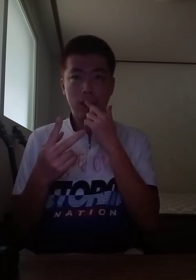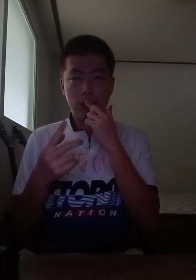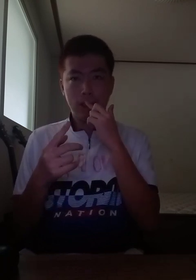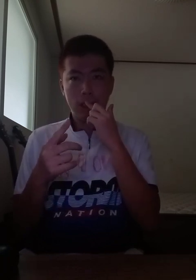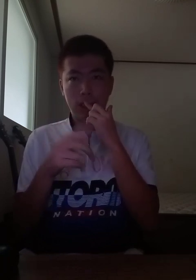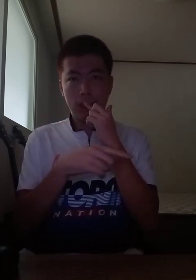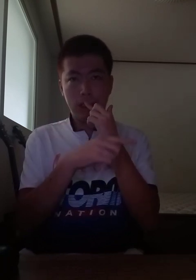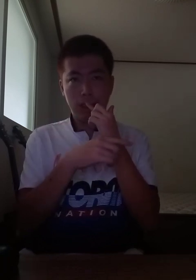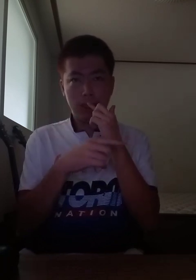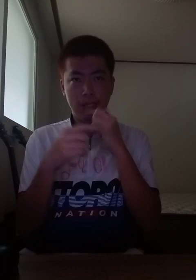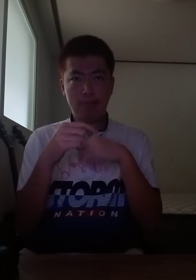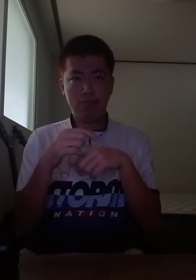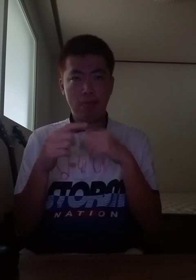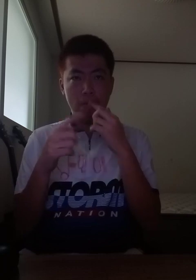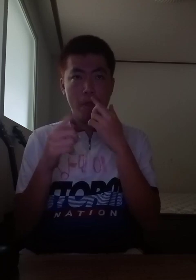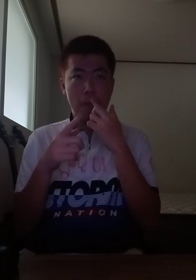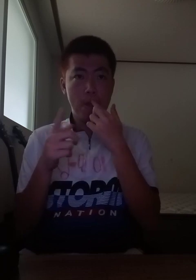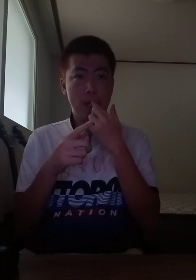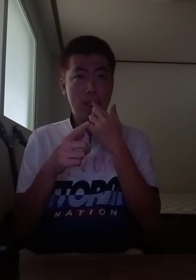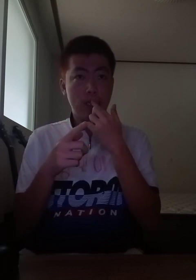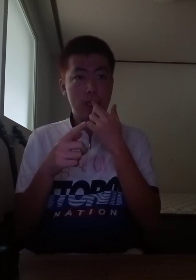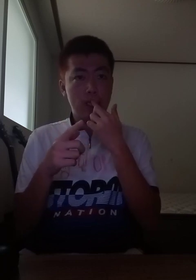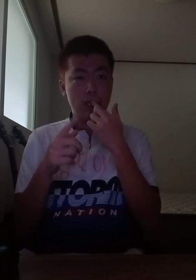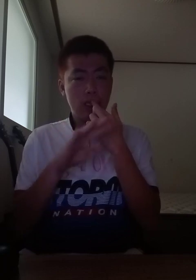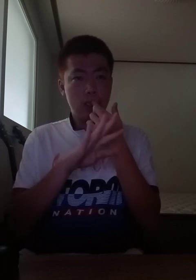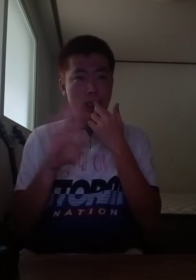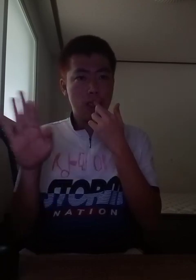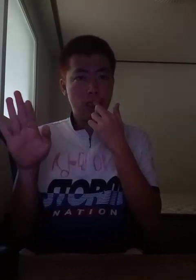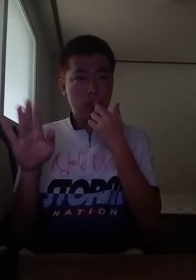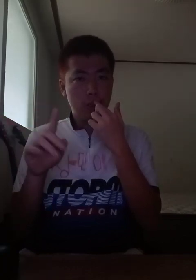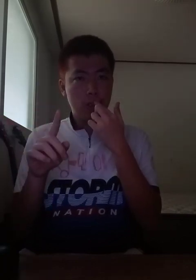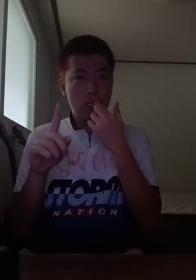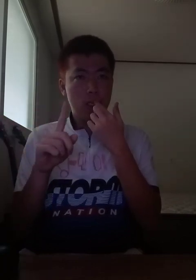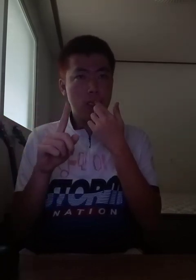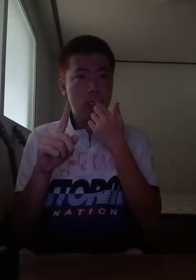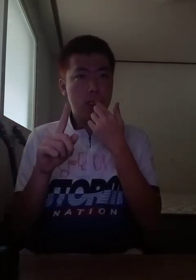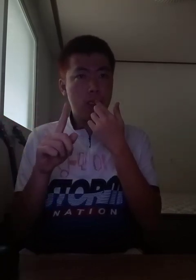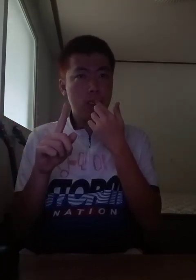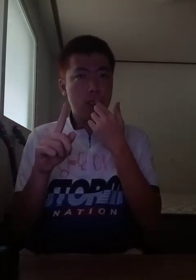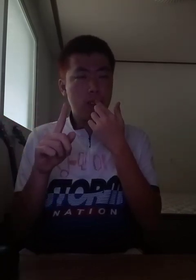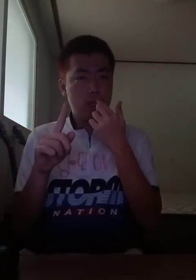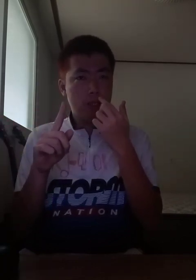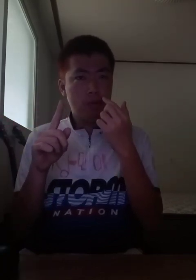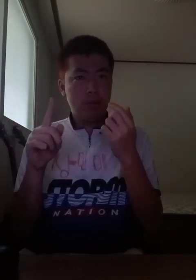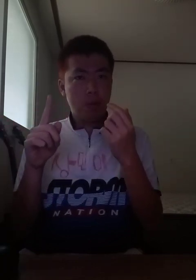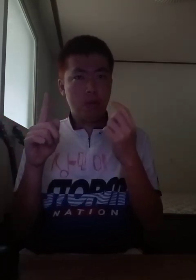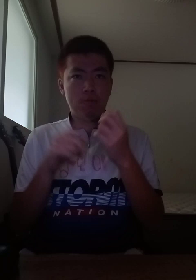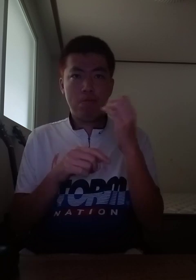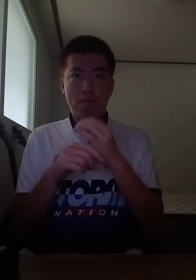걸립니다. 통학 시간만큼이라도 좀 개방해달라. 1시간만 개방해달라고 정말 통사정을